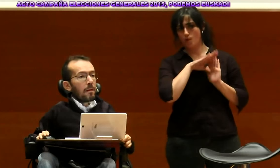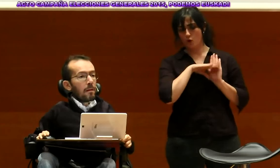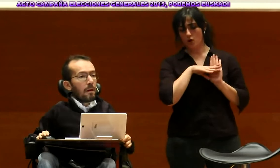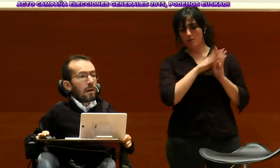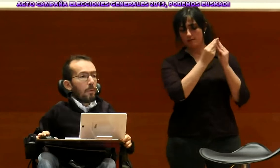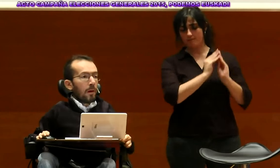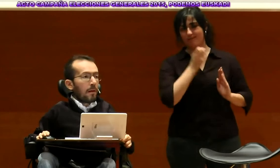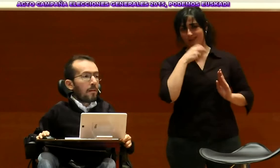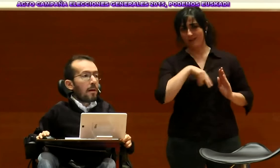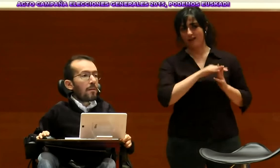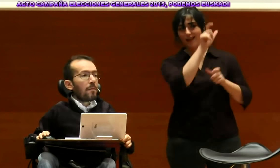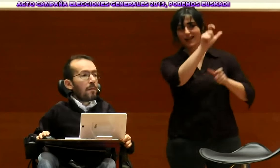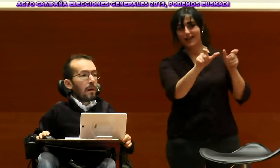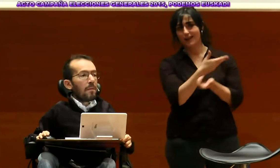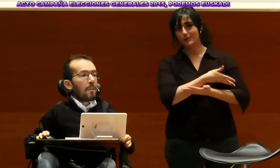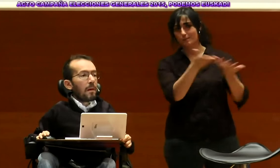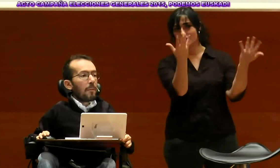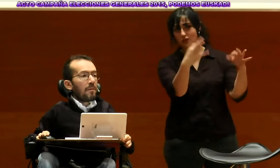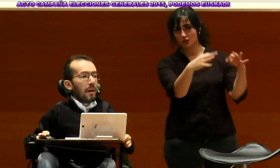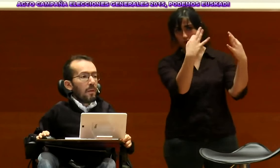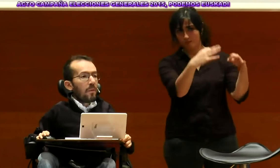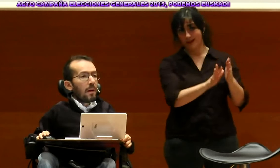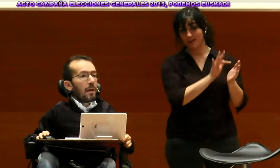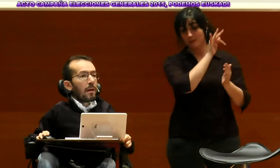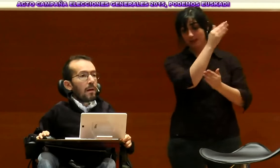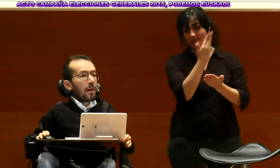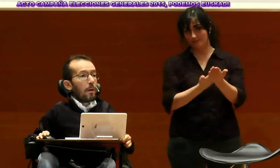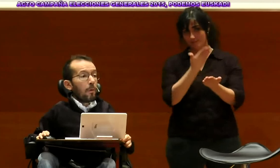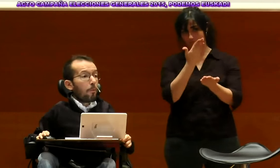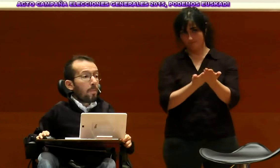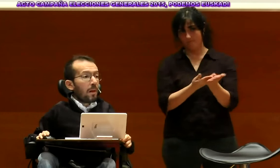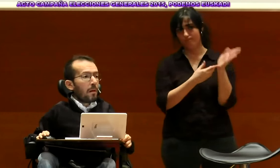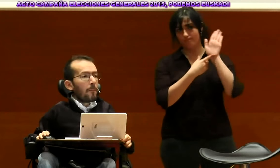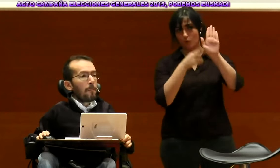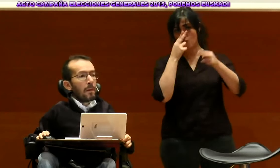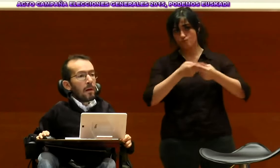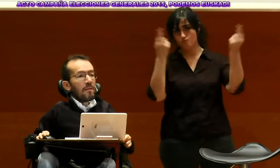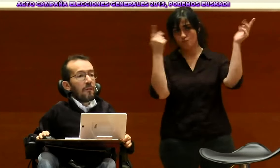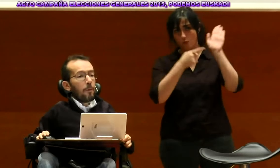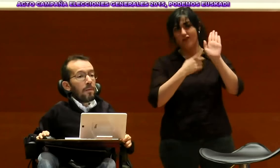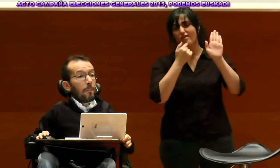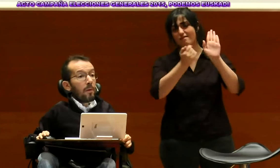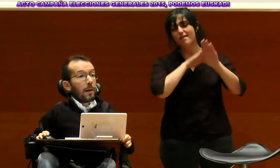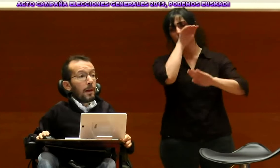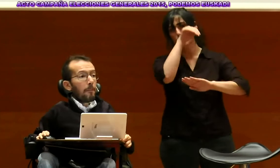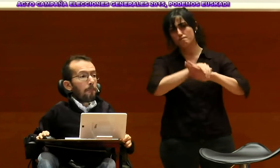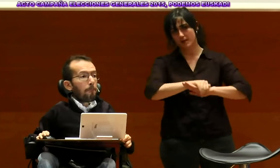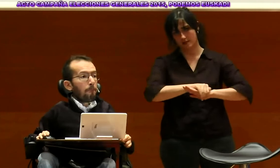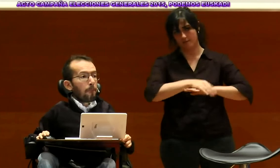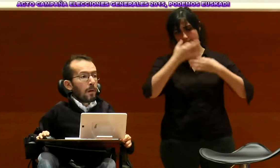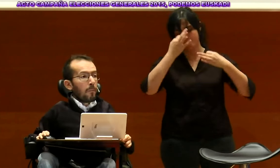gente y que pone garantías encima de la mesa, que dice que lo va a cumplir, esta fuerza puede